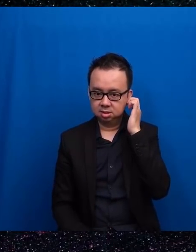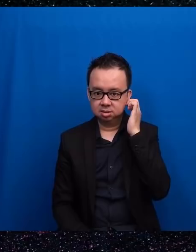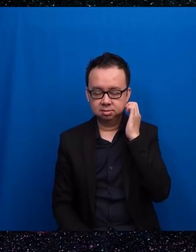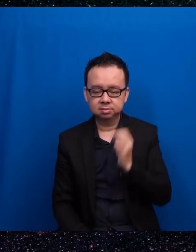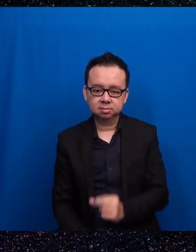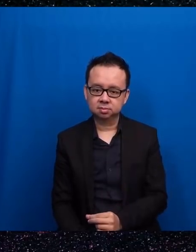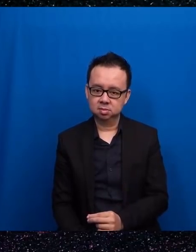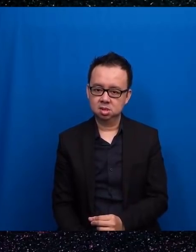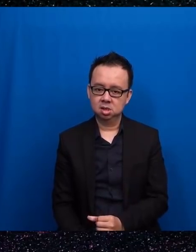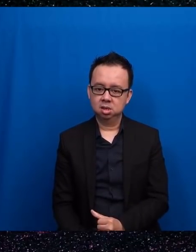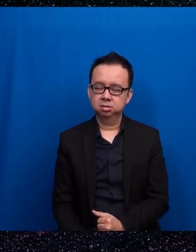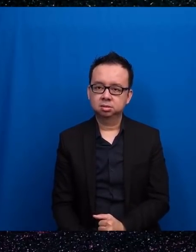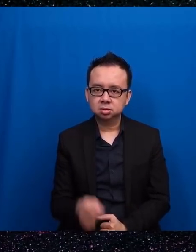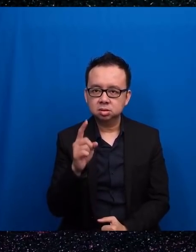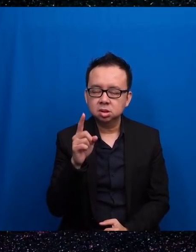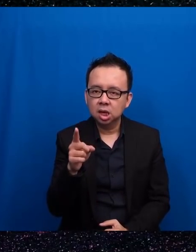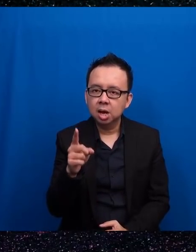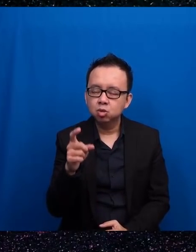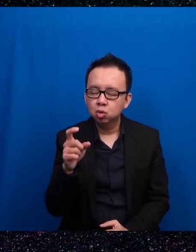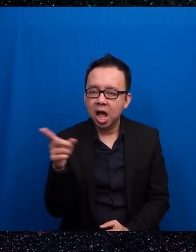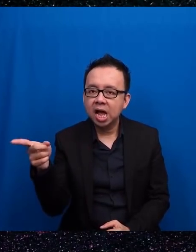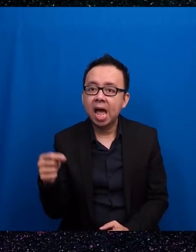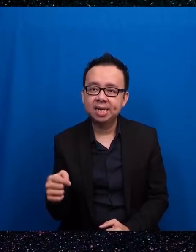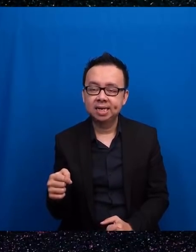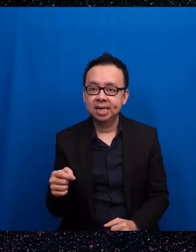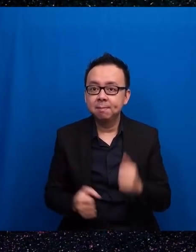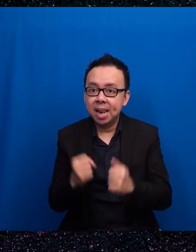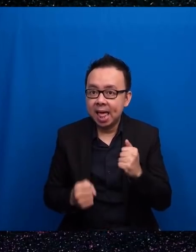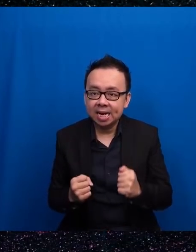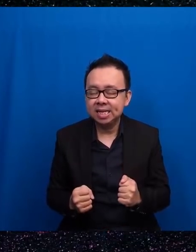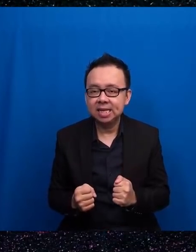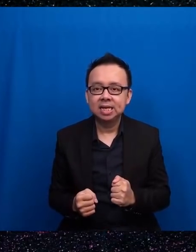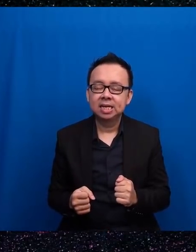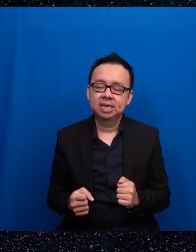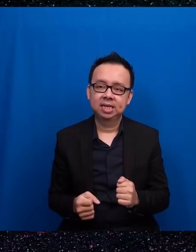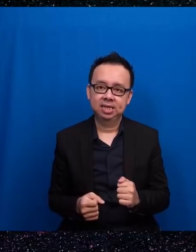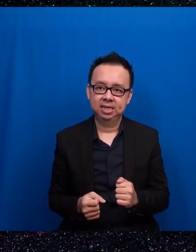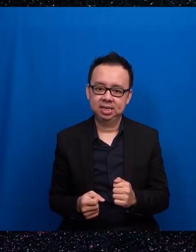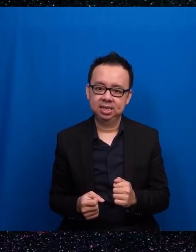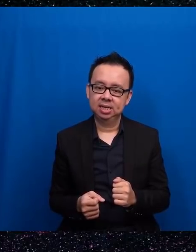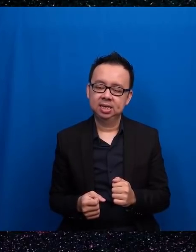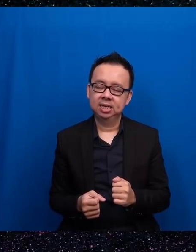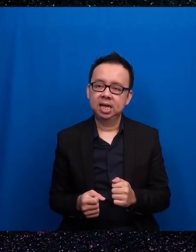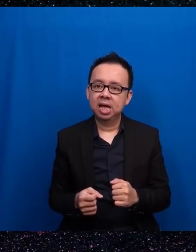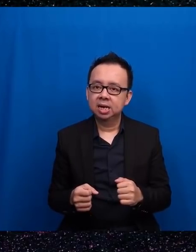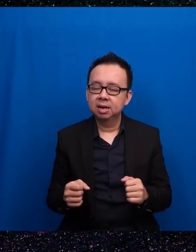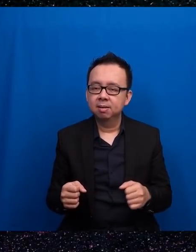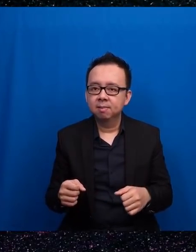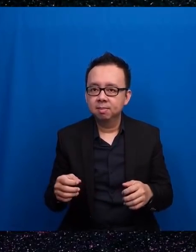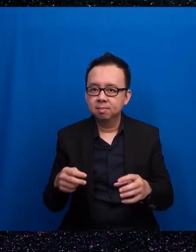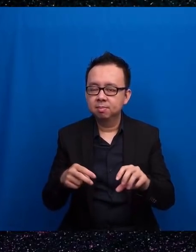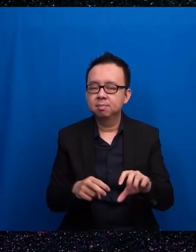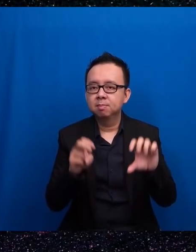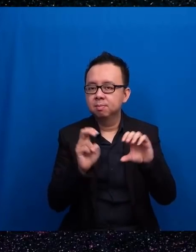kamu akan kembali berlari kencang. Akan ngebut lagi istilahnya. Kendaraan kemenangan.